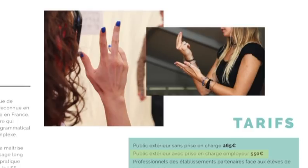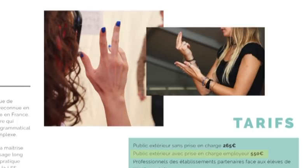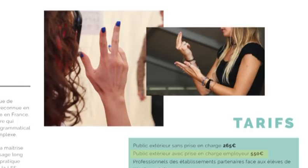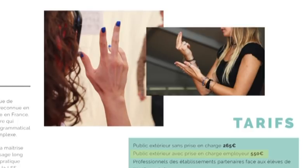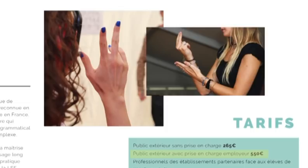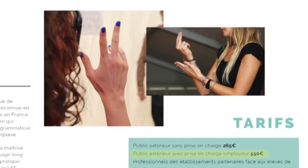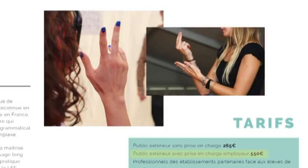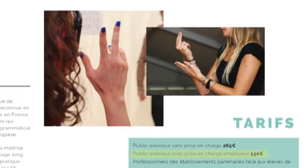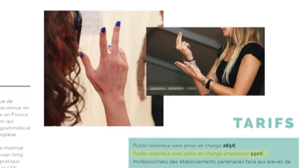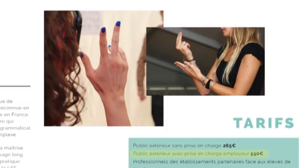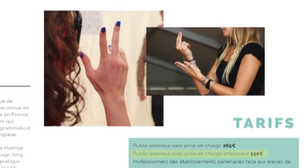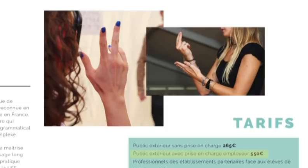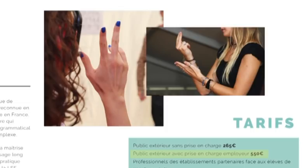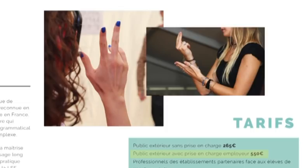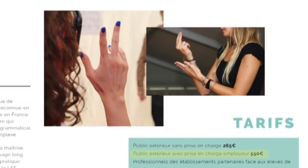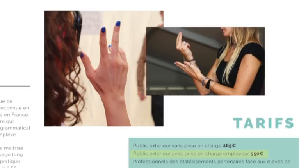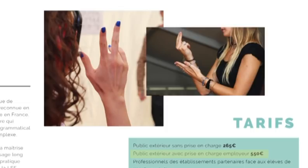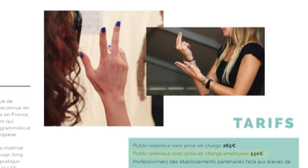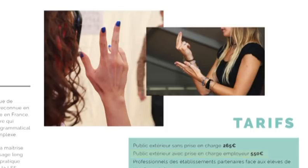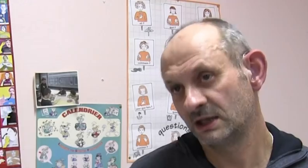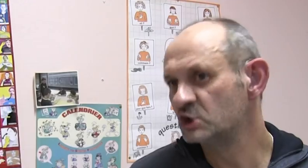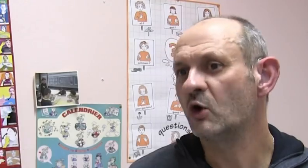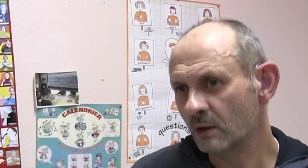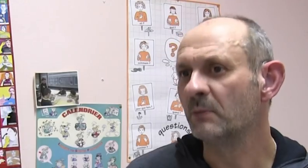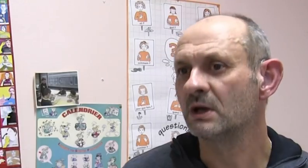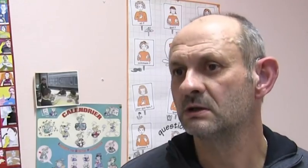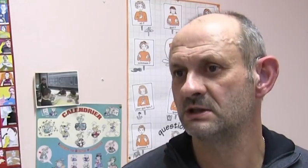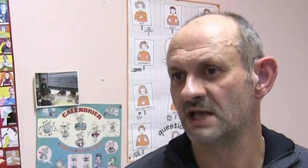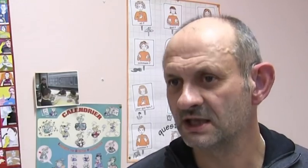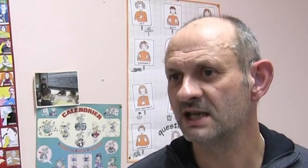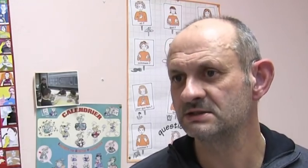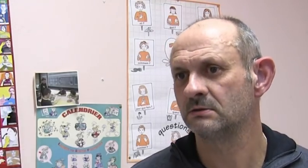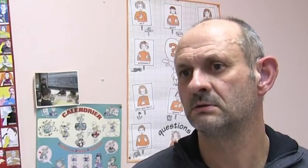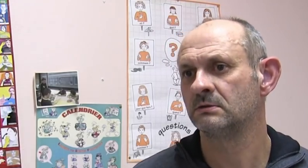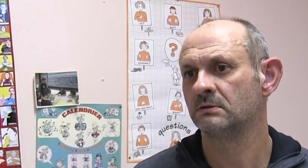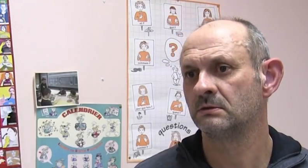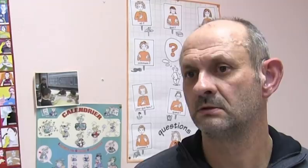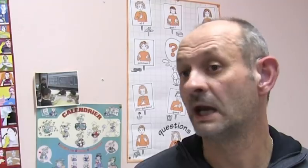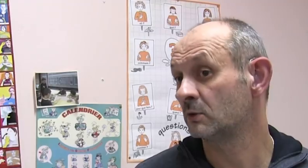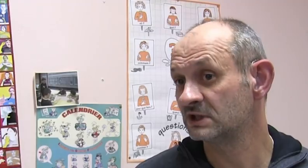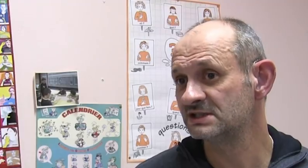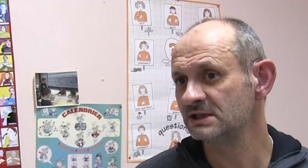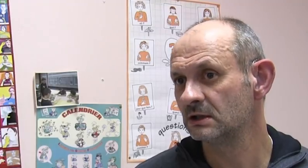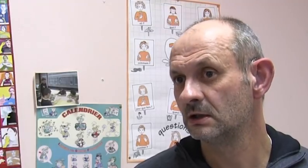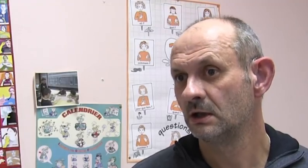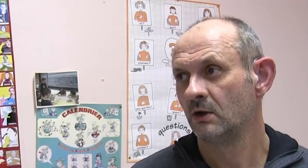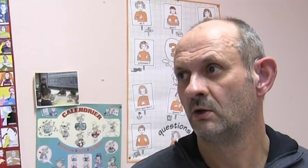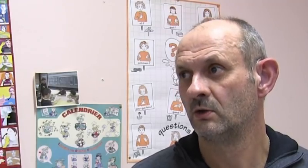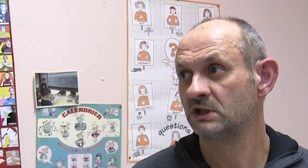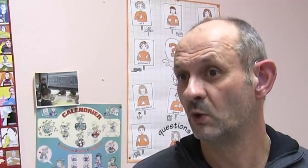Sourds et elle n'a pas de proches concernées par la surdité. Il y des gens quand même qui s'intéressent à la langue des signes, qui